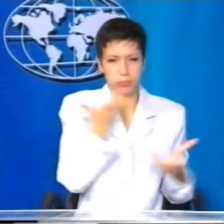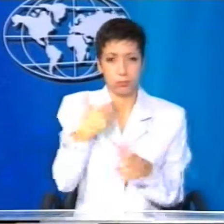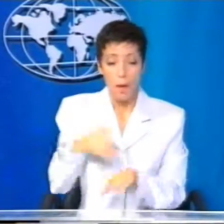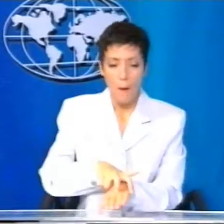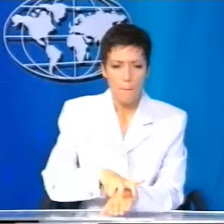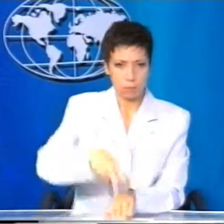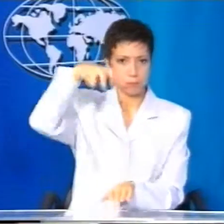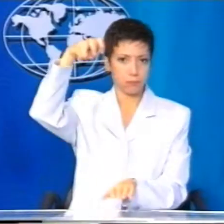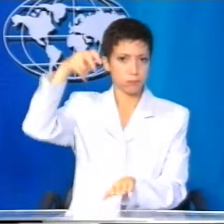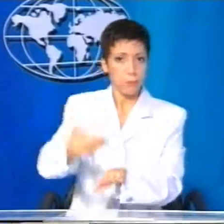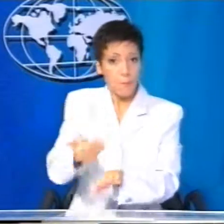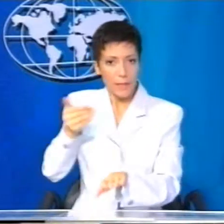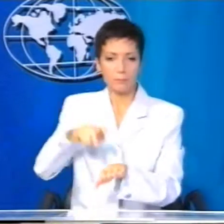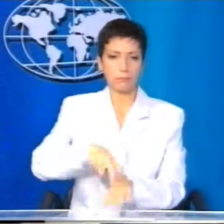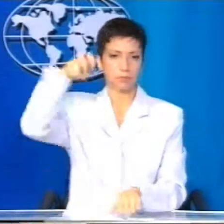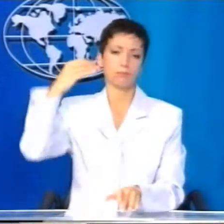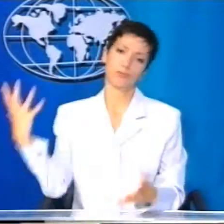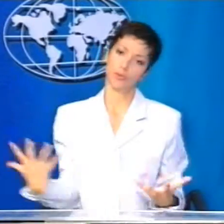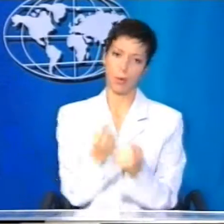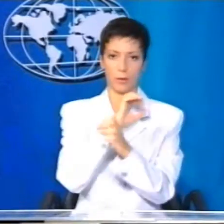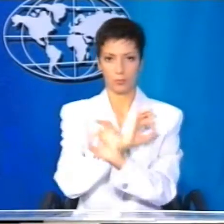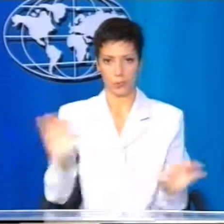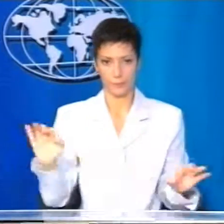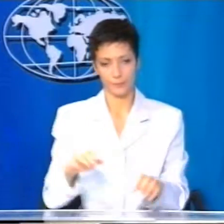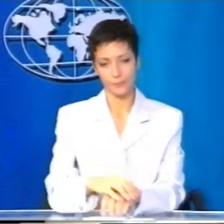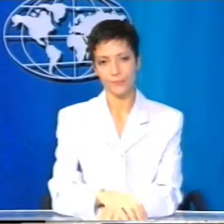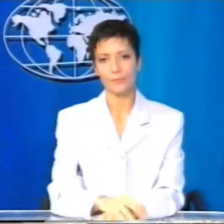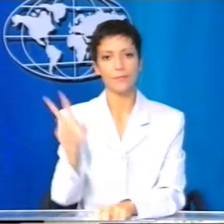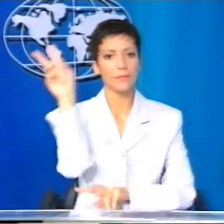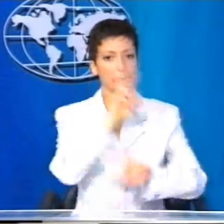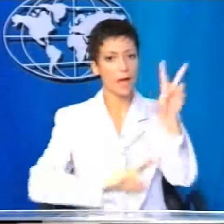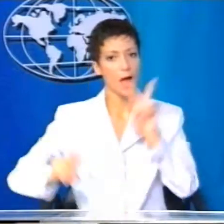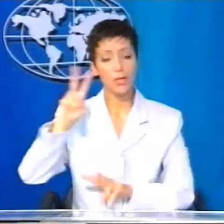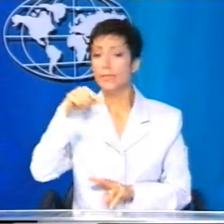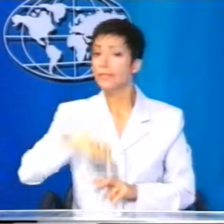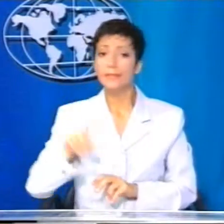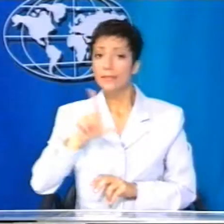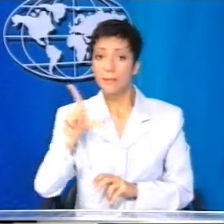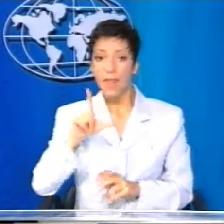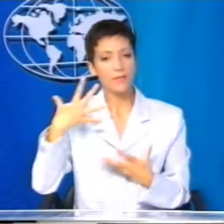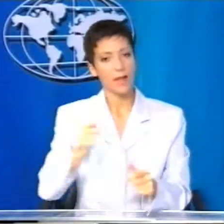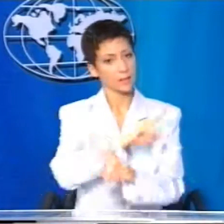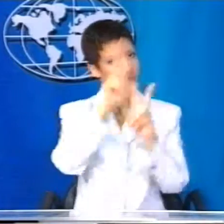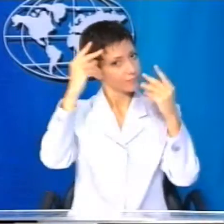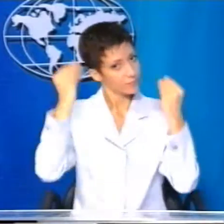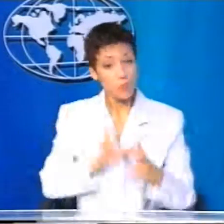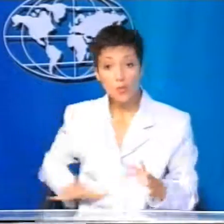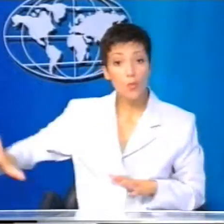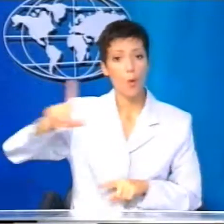τους και να σωθούν. Καιρός. Για σήμερα Δευτέρα προβλέπεται αίθριος καιρός σε όλη τη χώρα και μόνο κατά